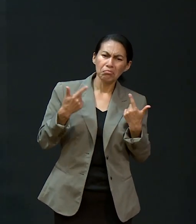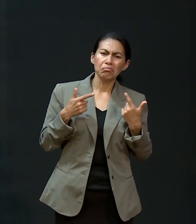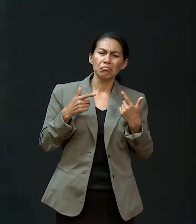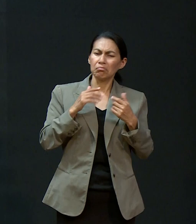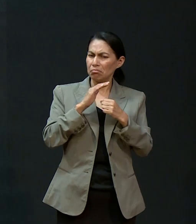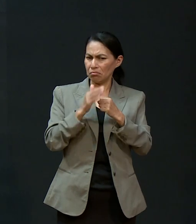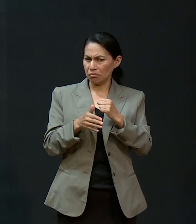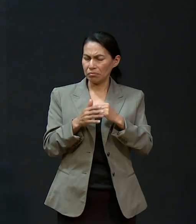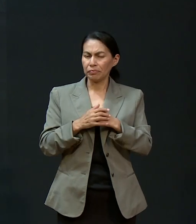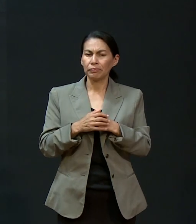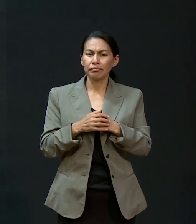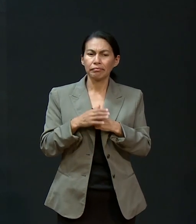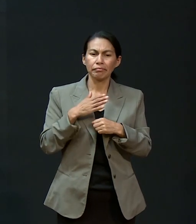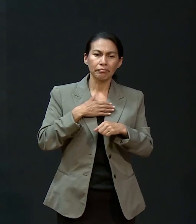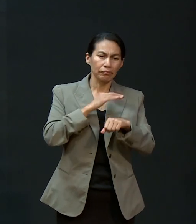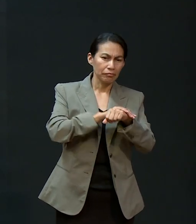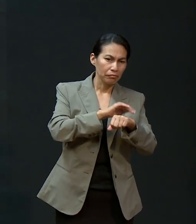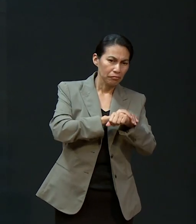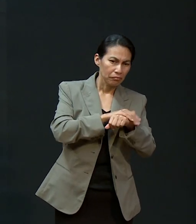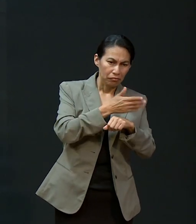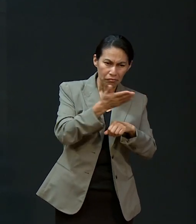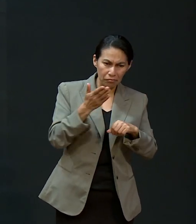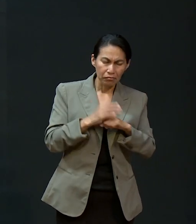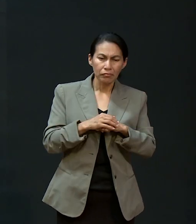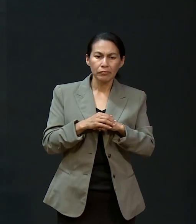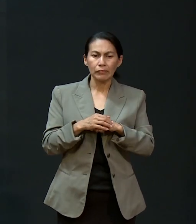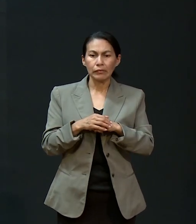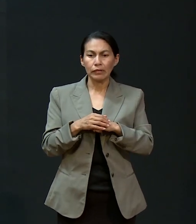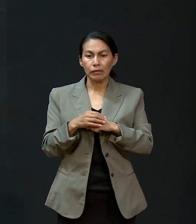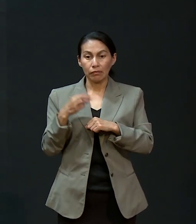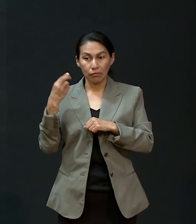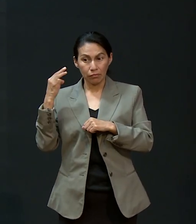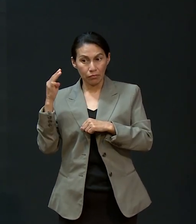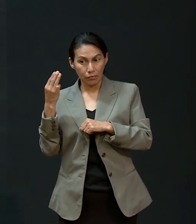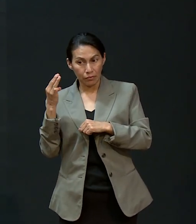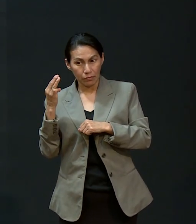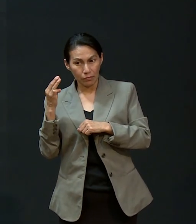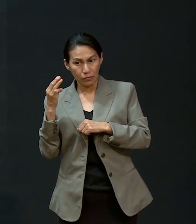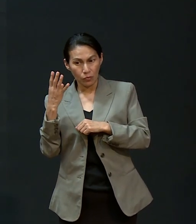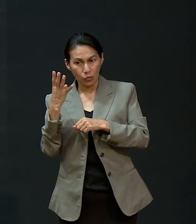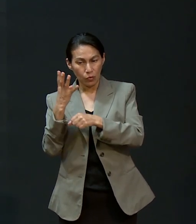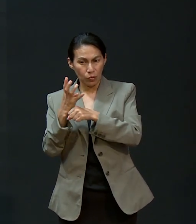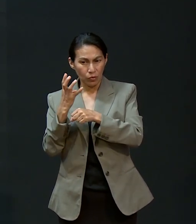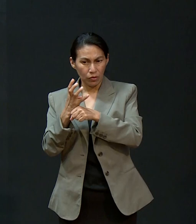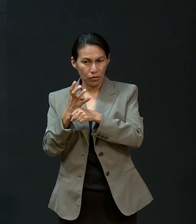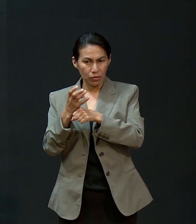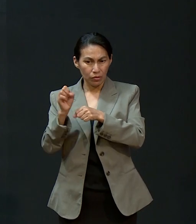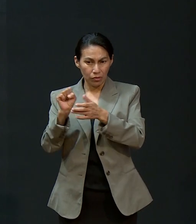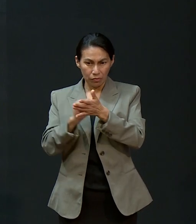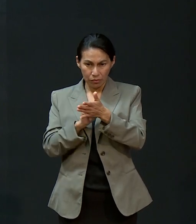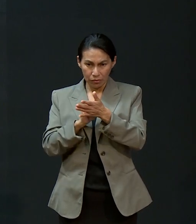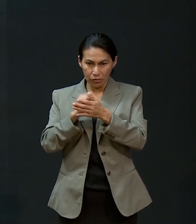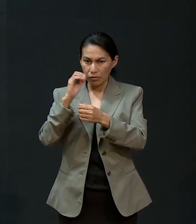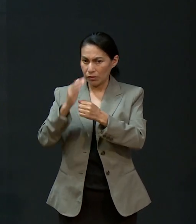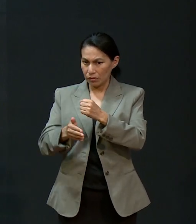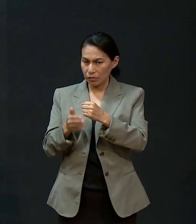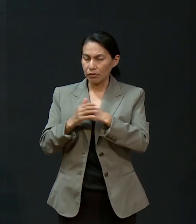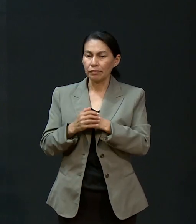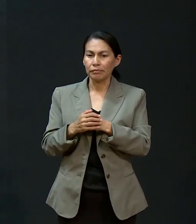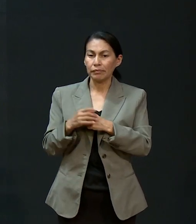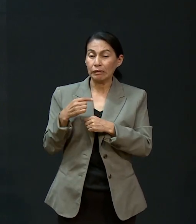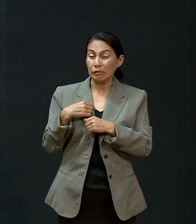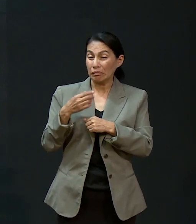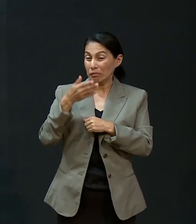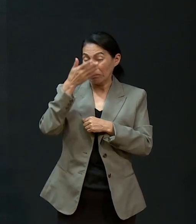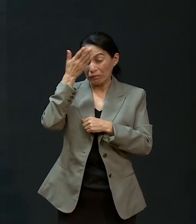máximo, también con mis amigos y en mayo termina de este año pues el semestre. El cuarto, entonces dije,